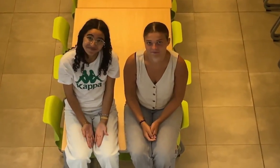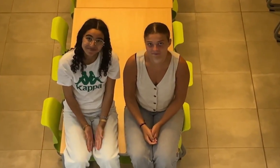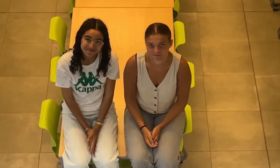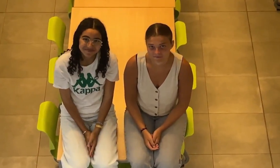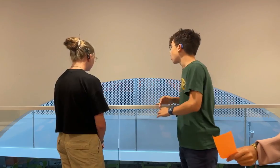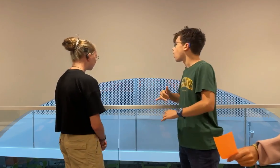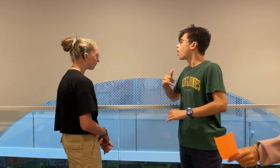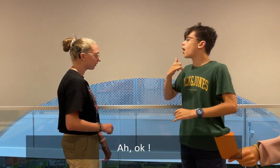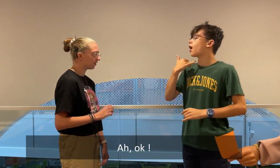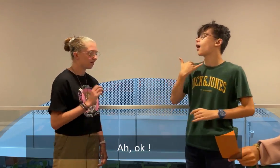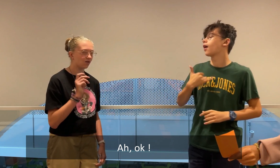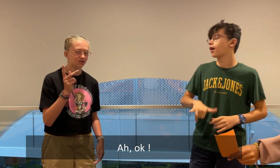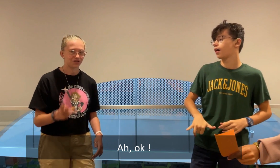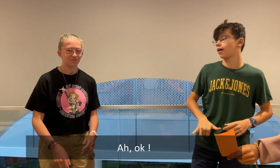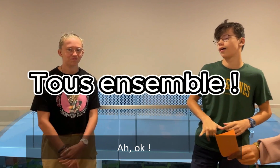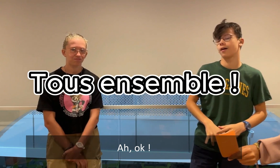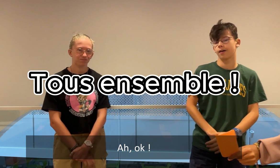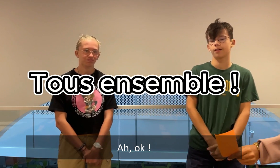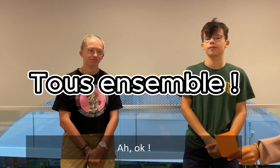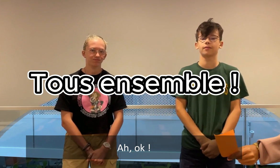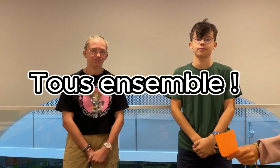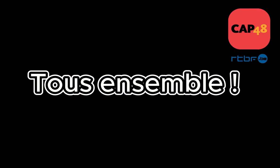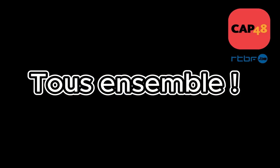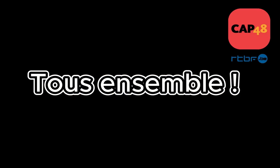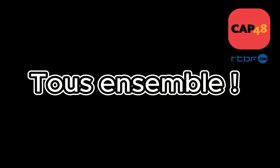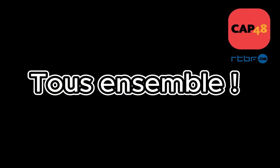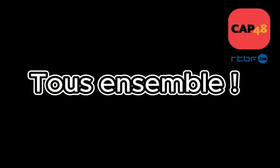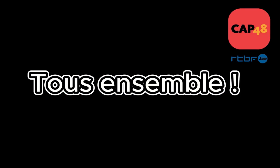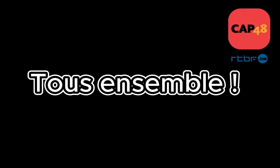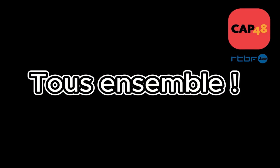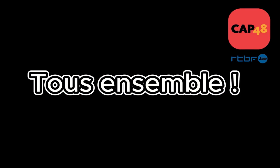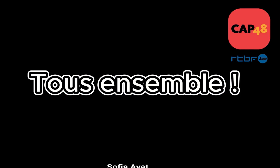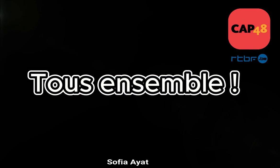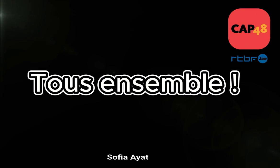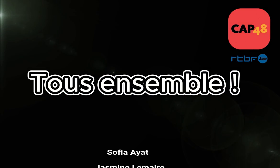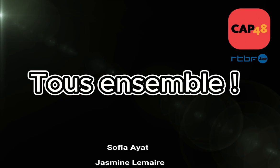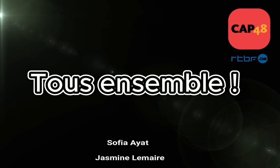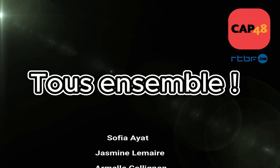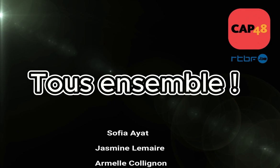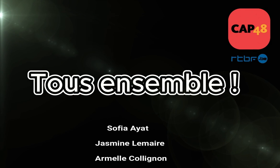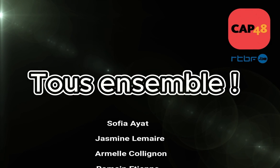Ah, ok. Tous ensemble, hey!